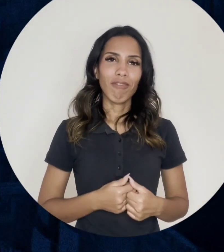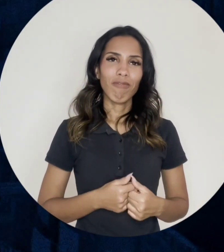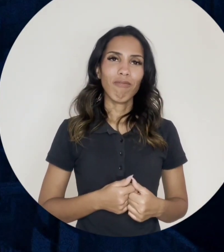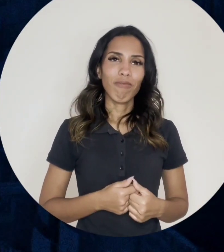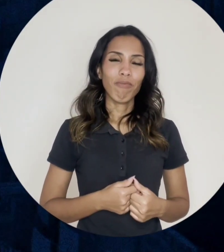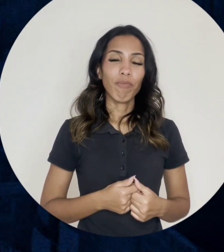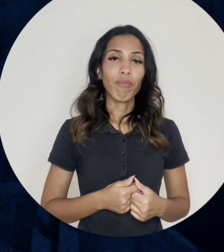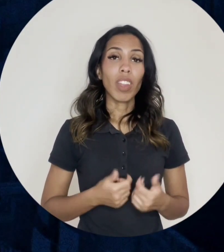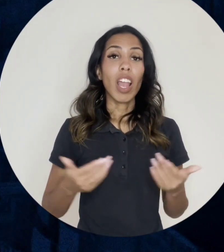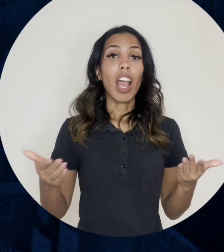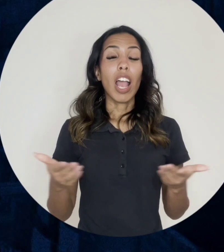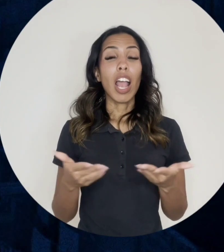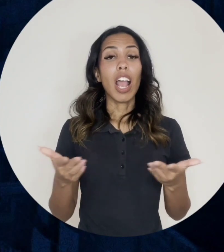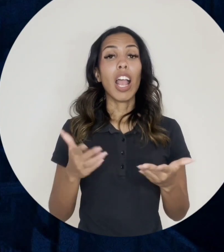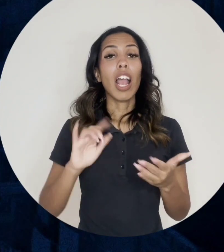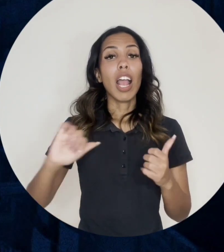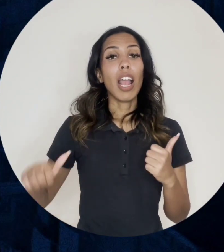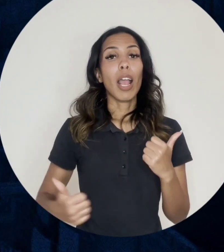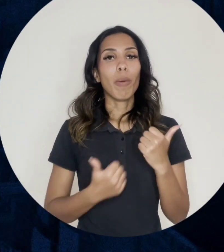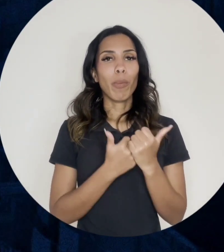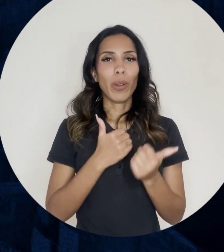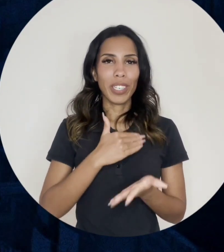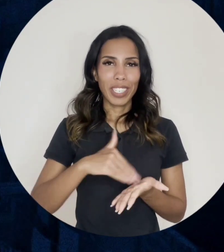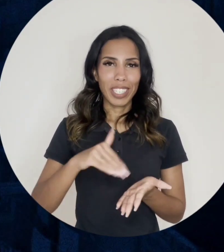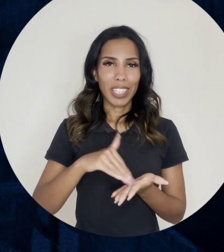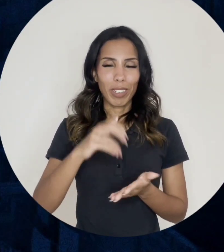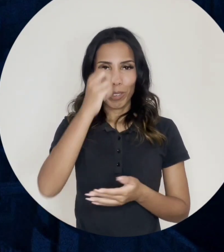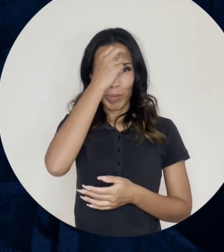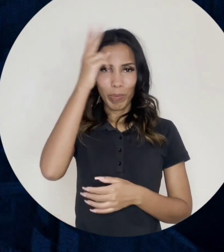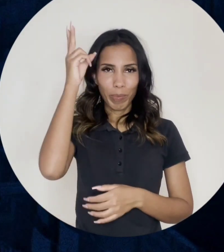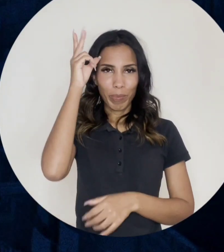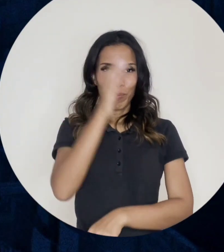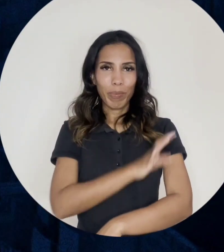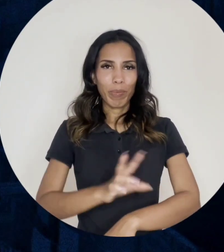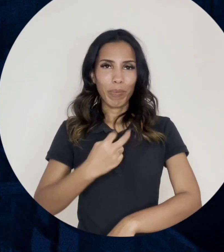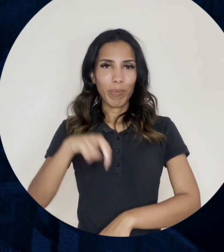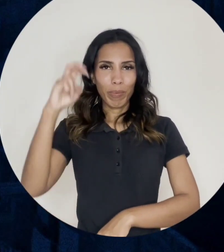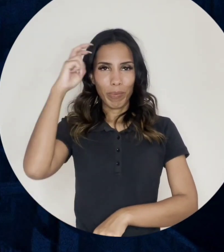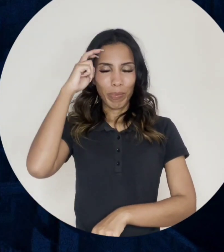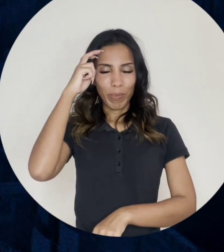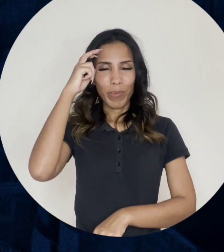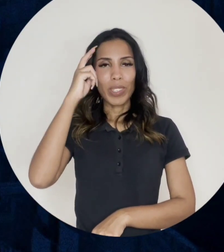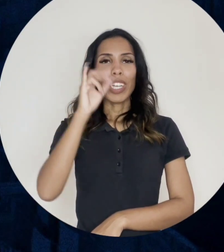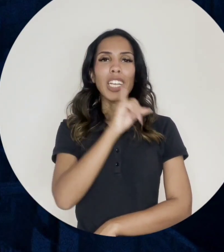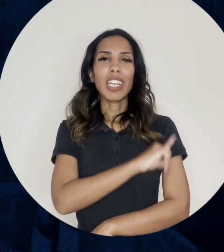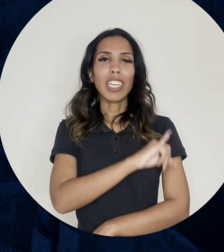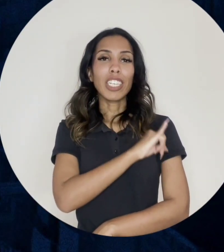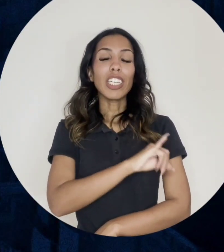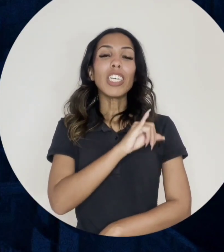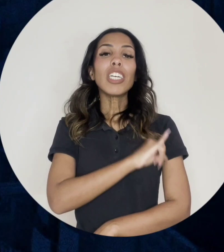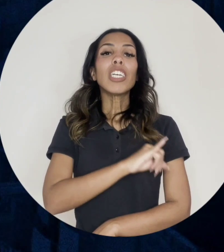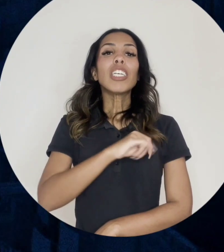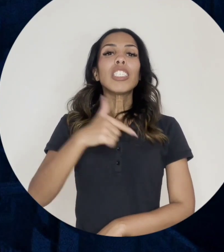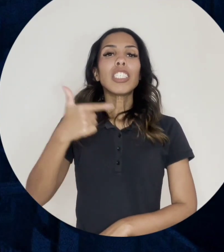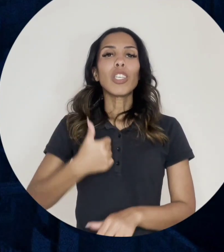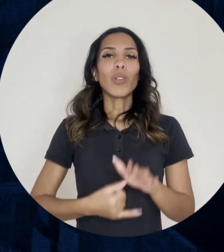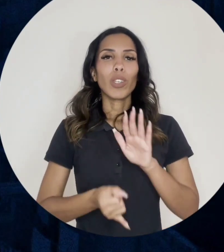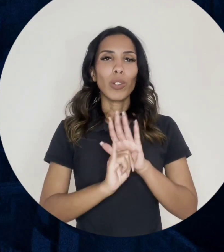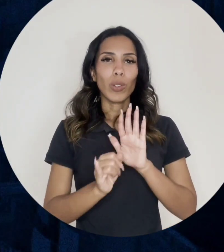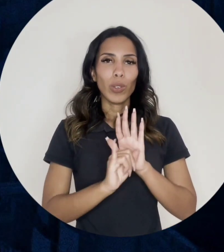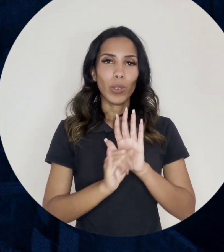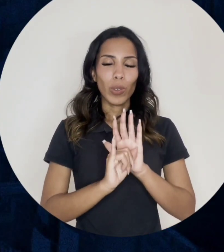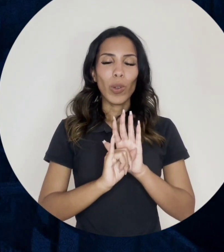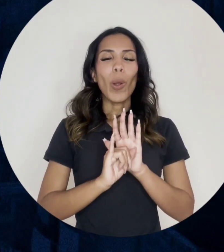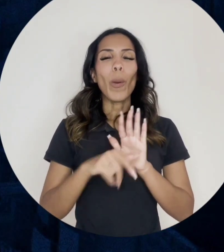Esse episódio foi realizado com o apoio da Secretaria Municipal de Cultura da Prefeitura do Rio de Janeiro, através do 2º edital de Fomenta a